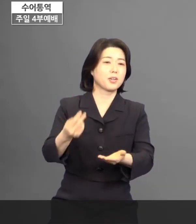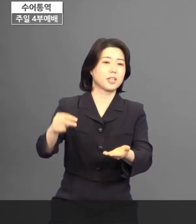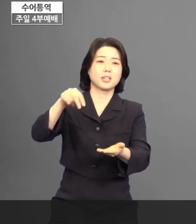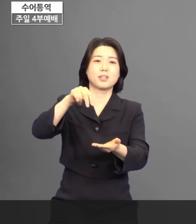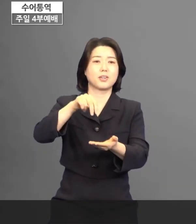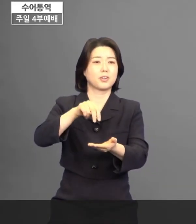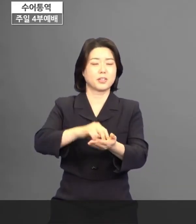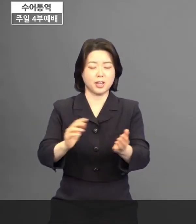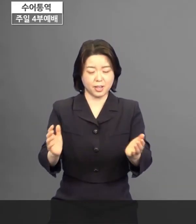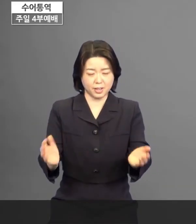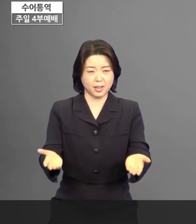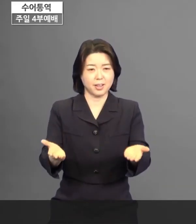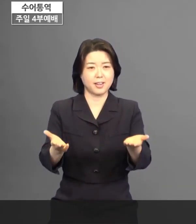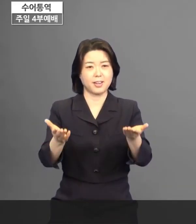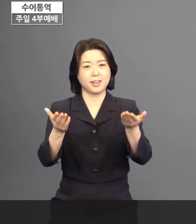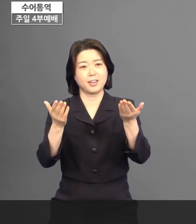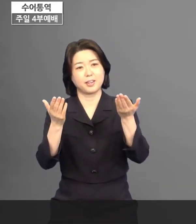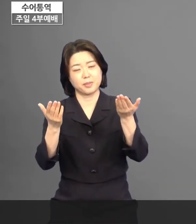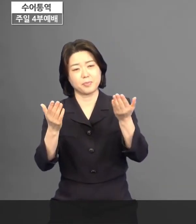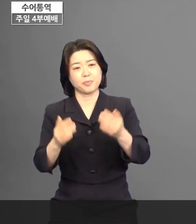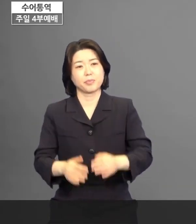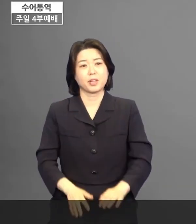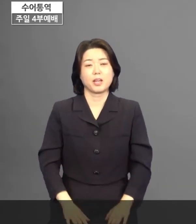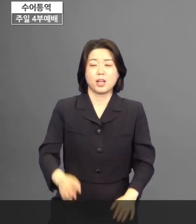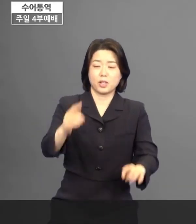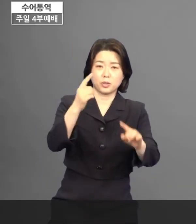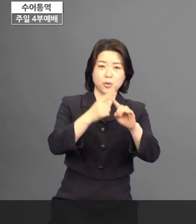교회여 일어나라,